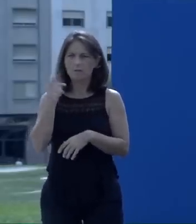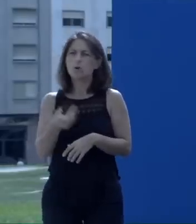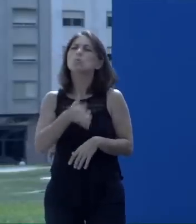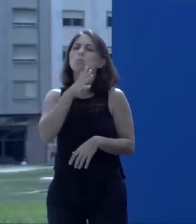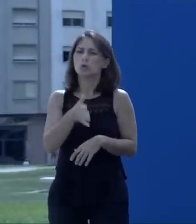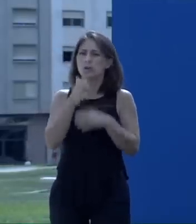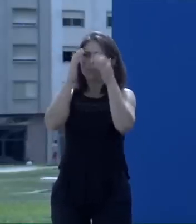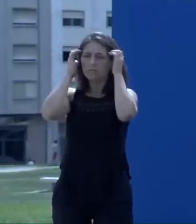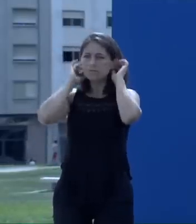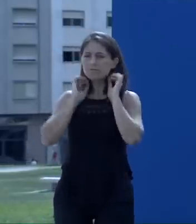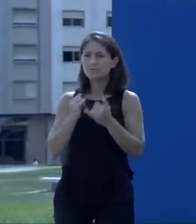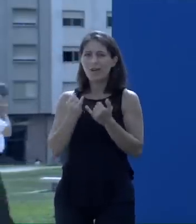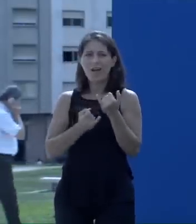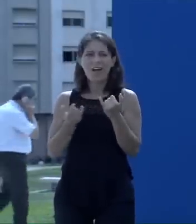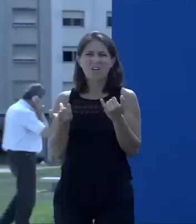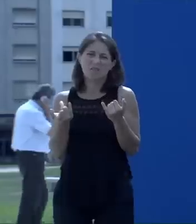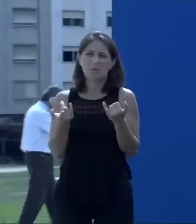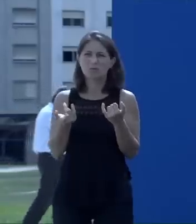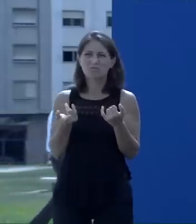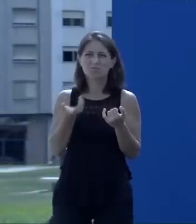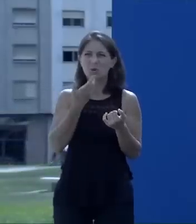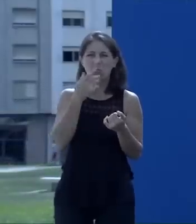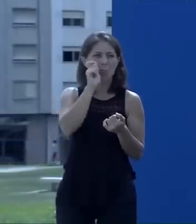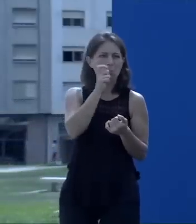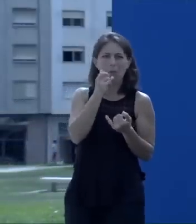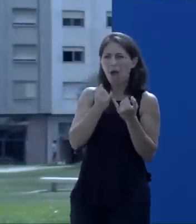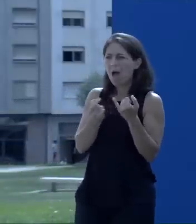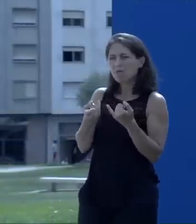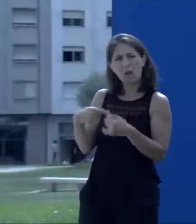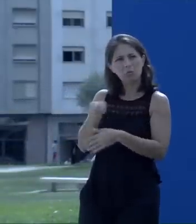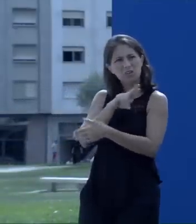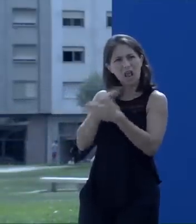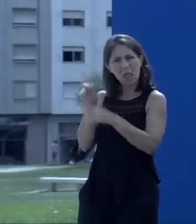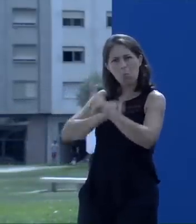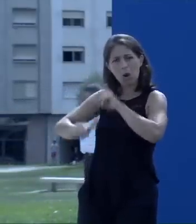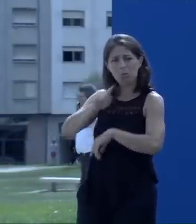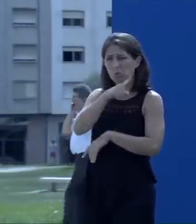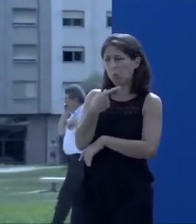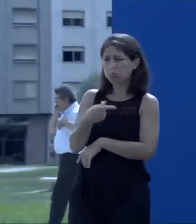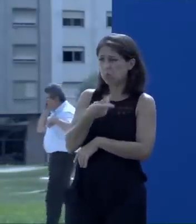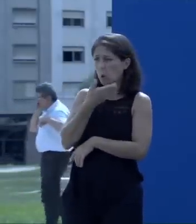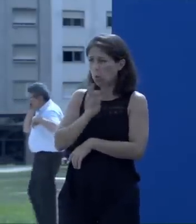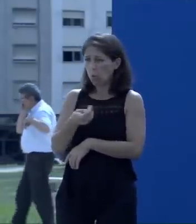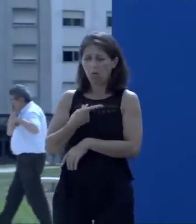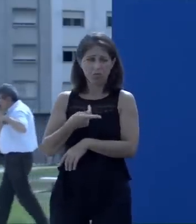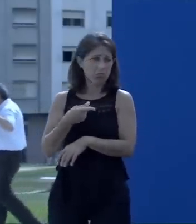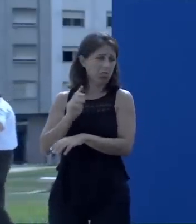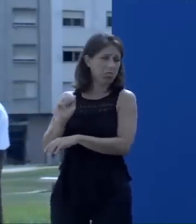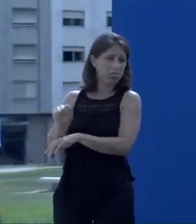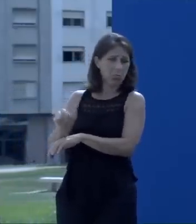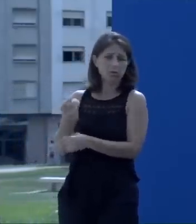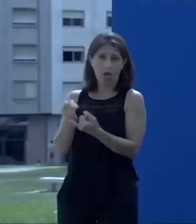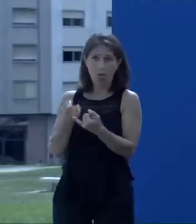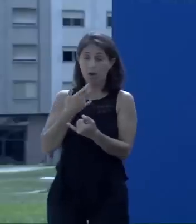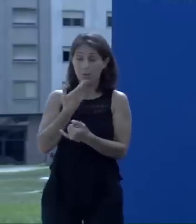pola evidencia do descoñecemento e da despreocupación que Feijóo ten polos problemas de Galicia que se evidencian en Ourense como o mellor dos exemplos, e